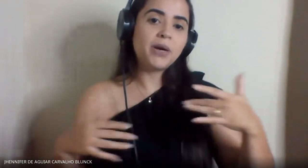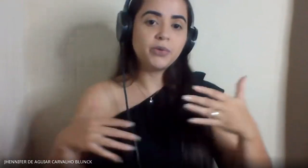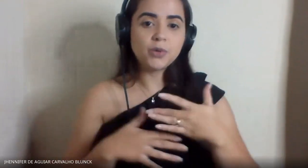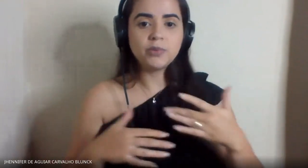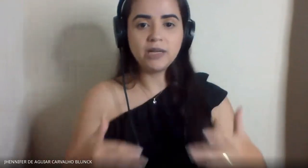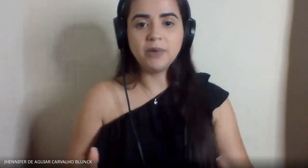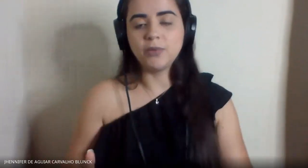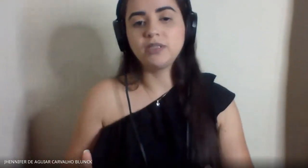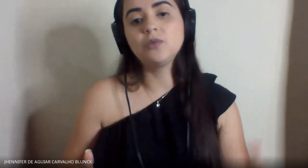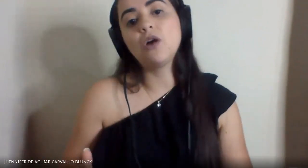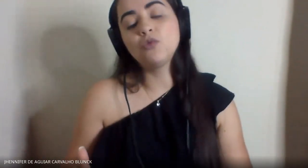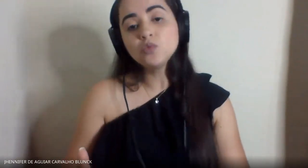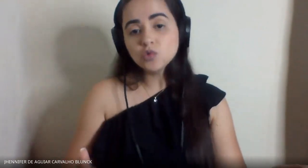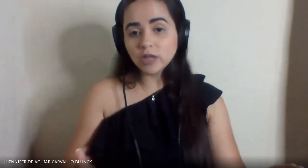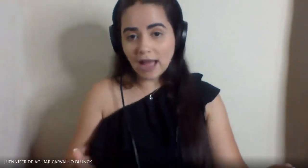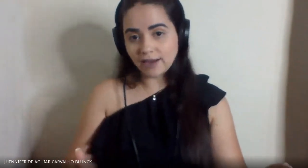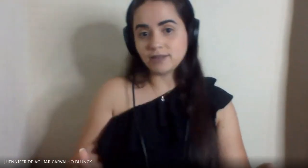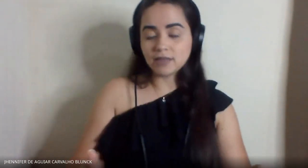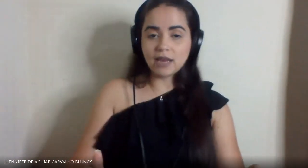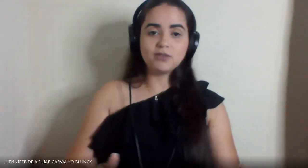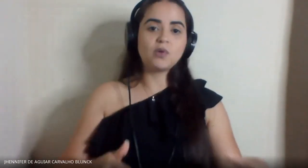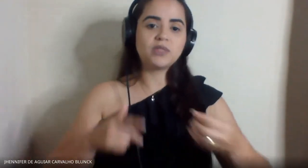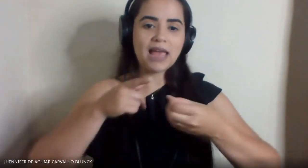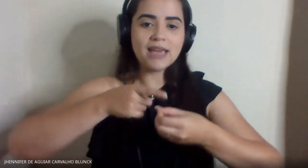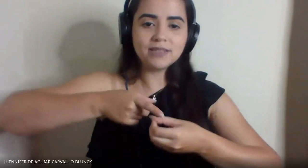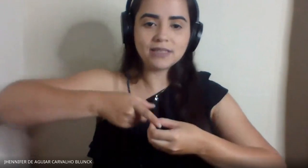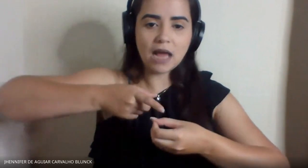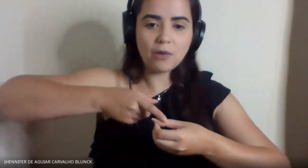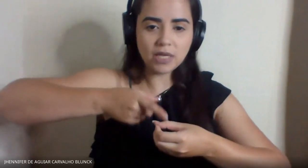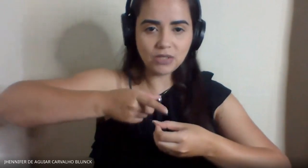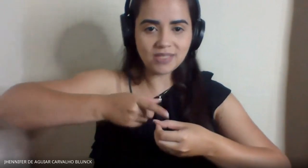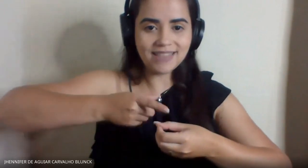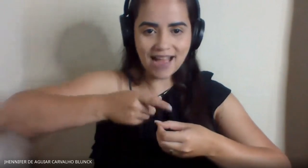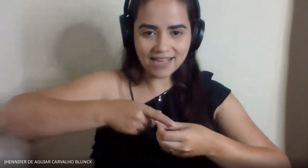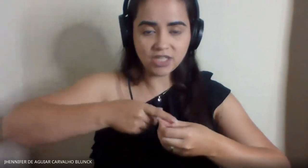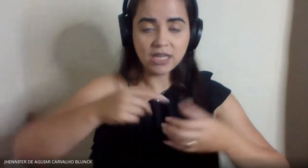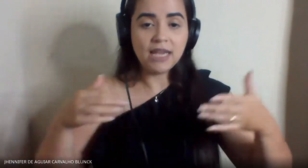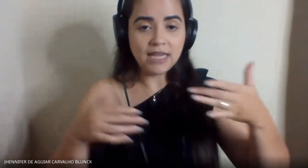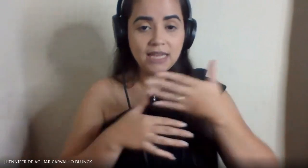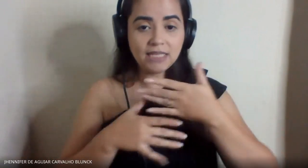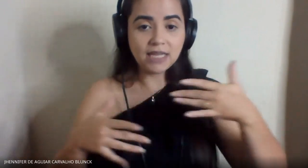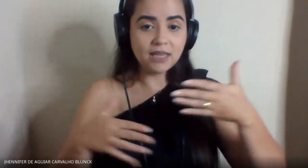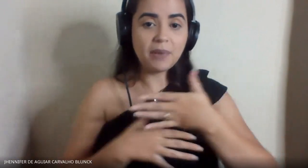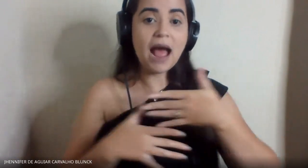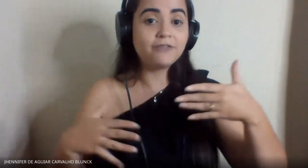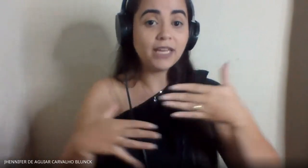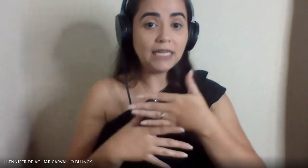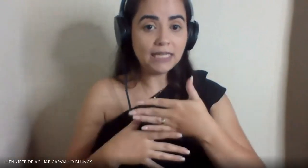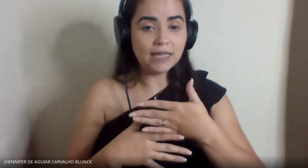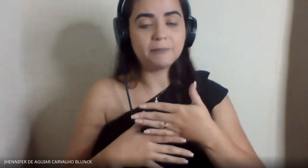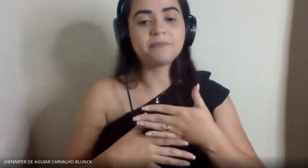Na mão e contramão. Então, em alguns lugares, eles vão usar esse sinal aqui de cidade e esse aqui